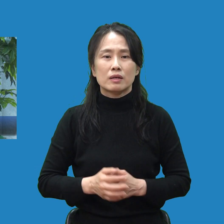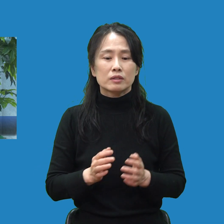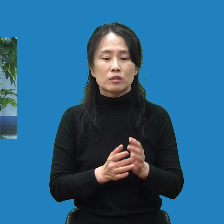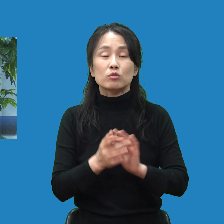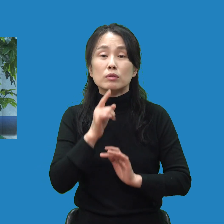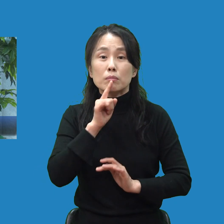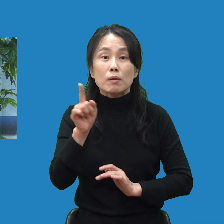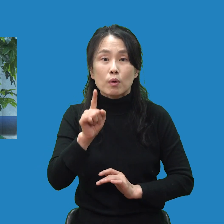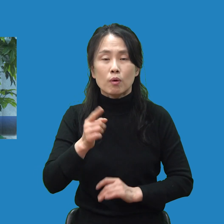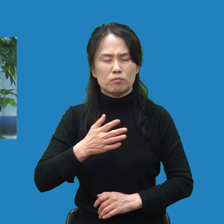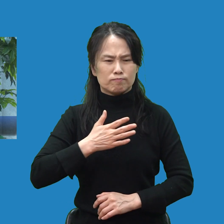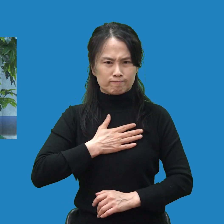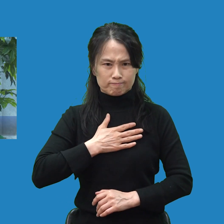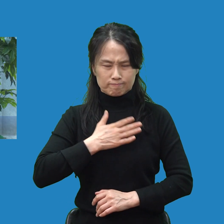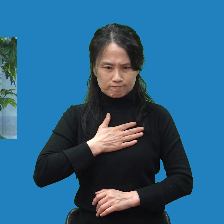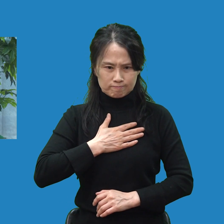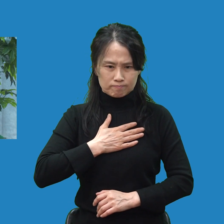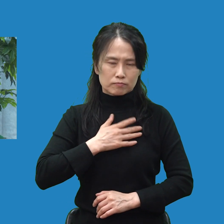나다.